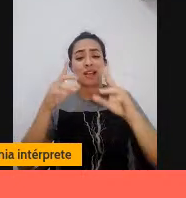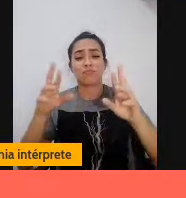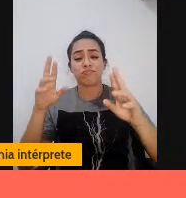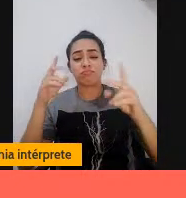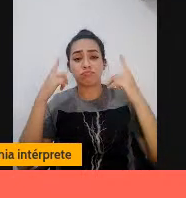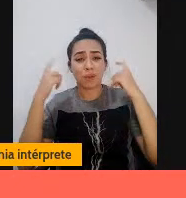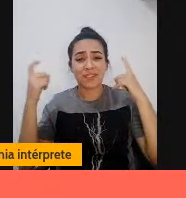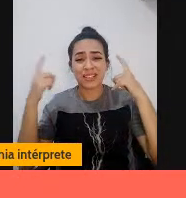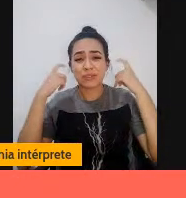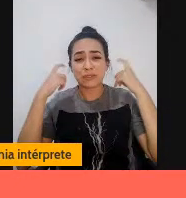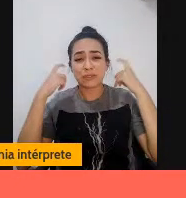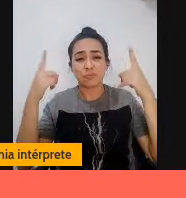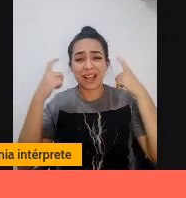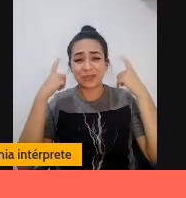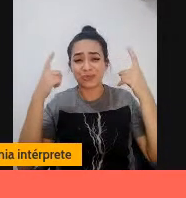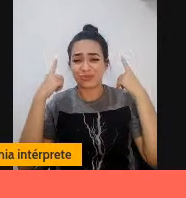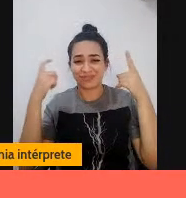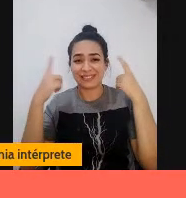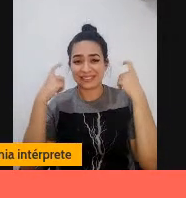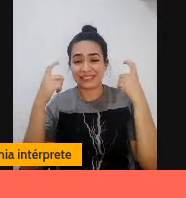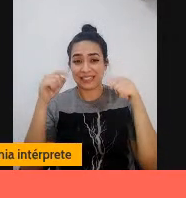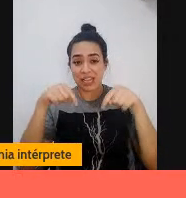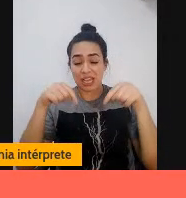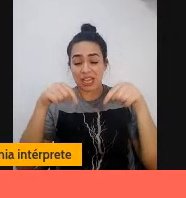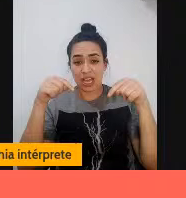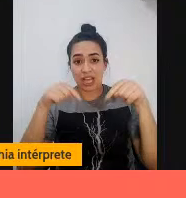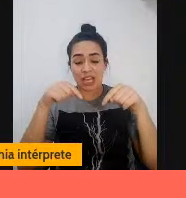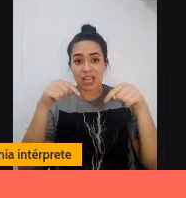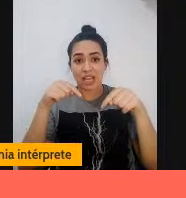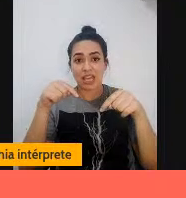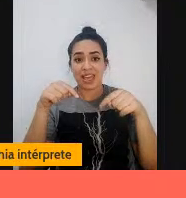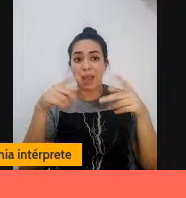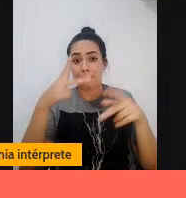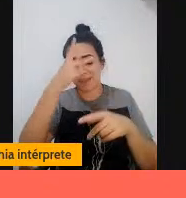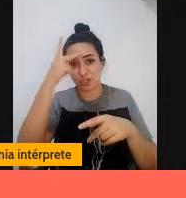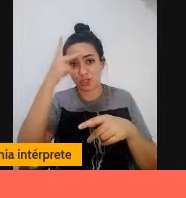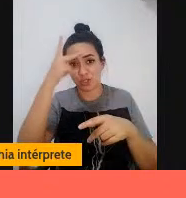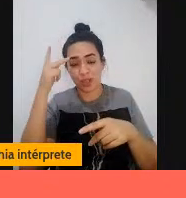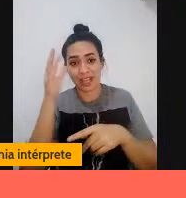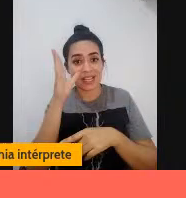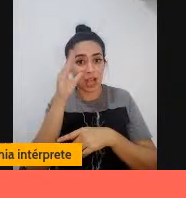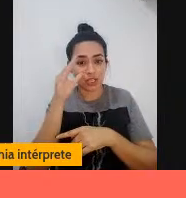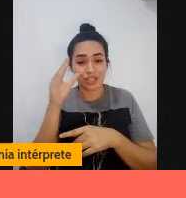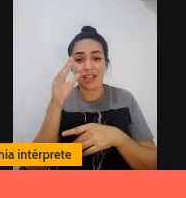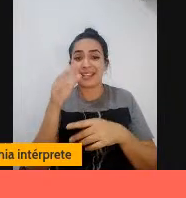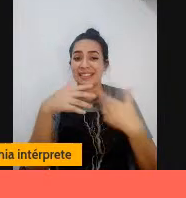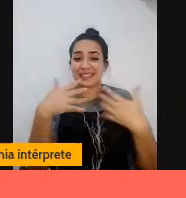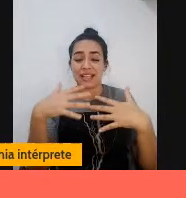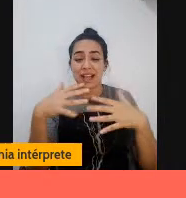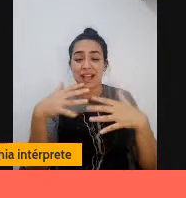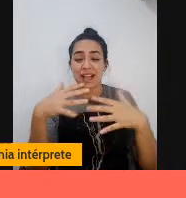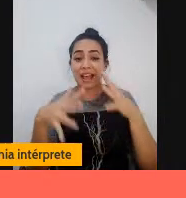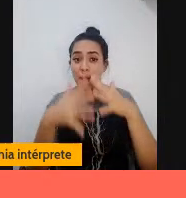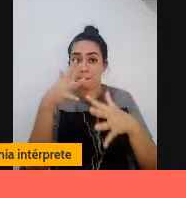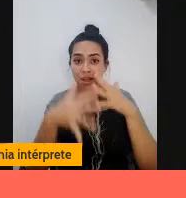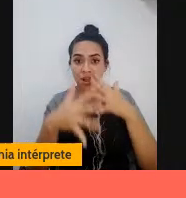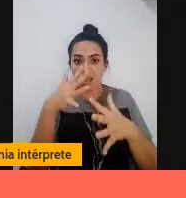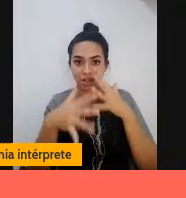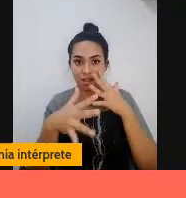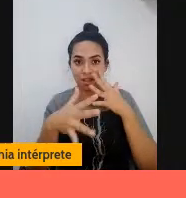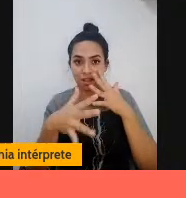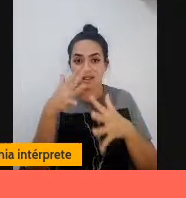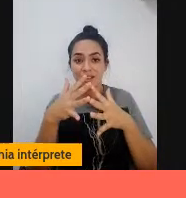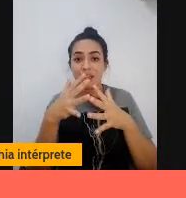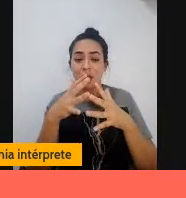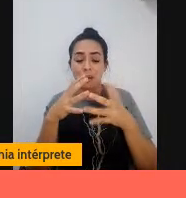dá microfonia. Então, quem estiver assistindo, não se assiste, né? E podem falar,